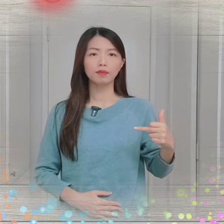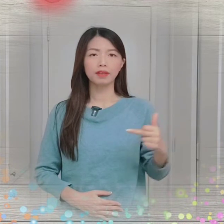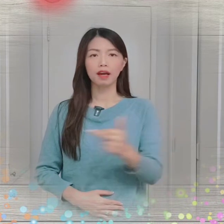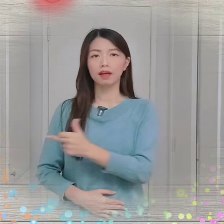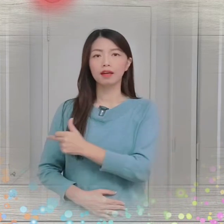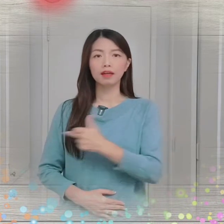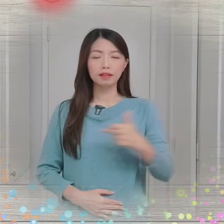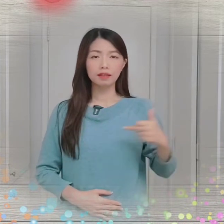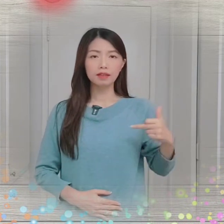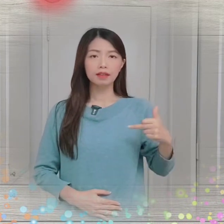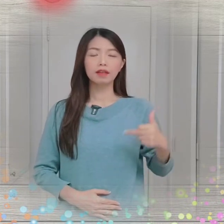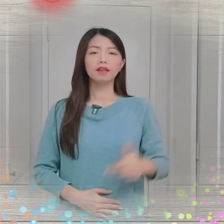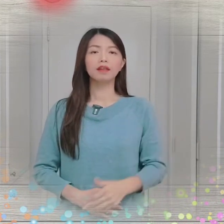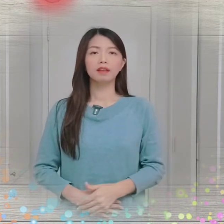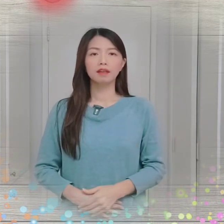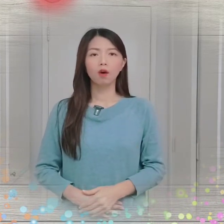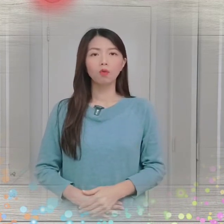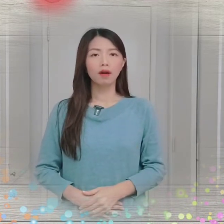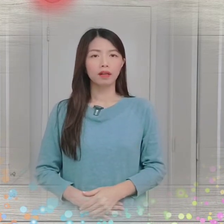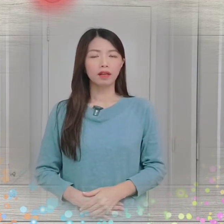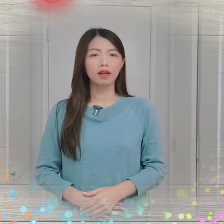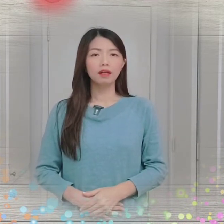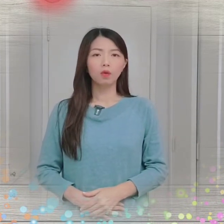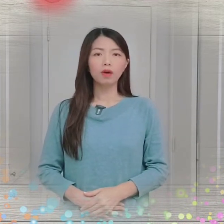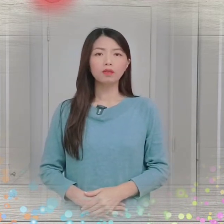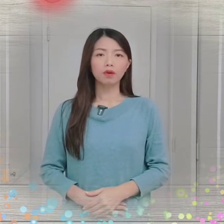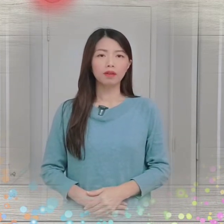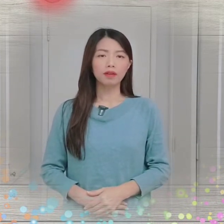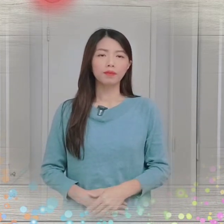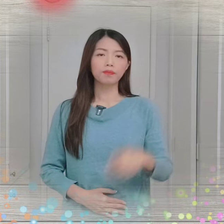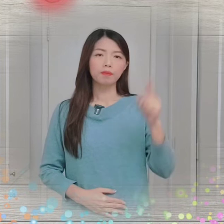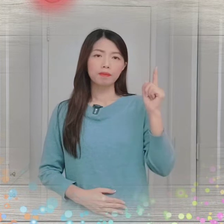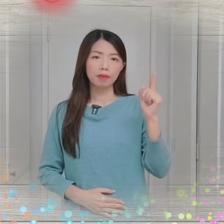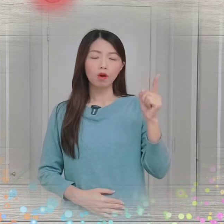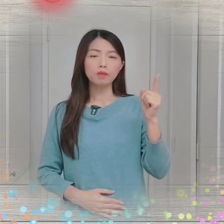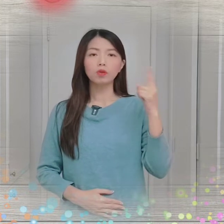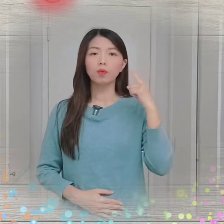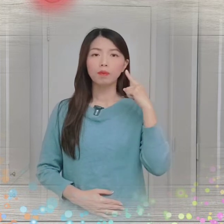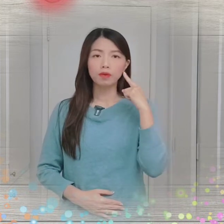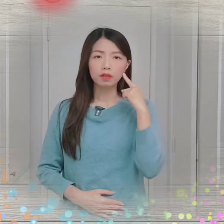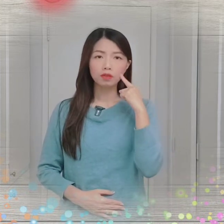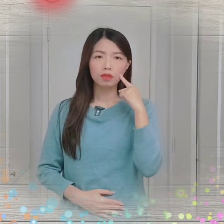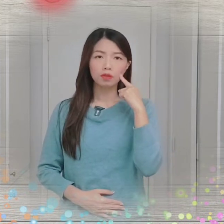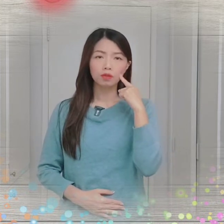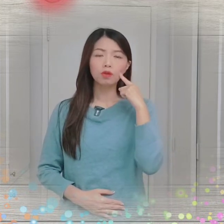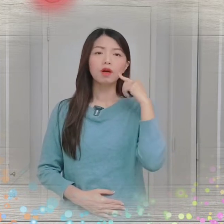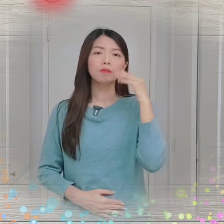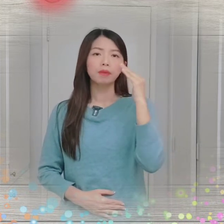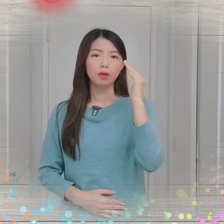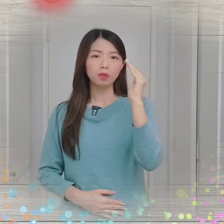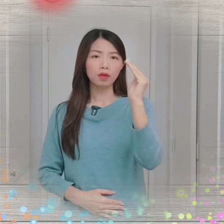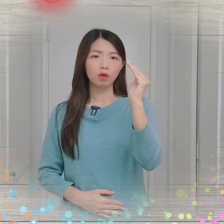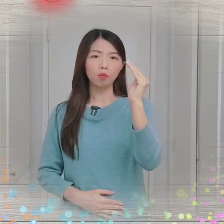한 뜻의 수어가 됩니다. 큰 영광이 영광수어는 검지로 볼 한 번 찍어주시고